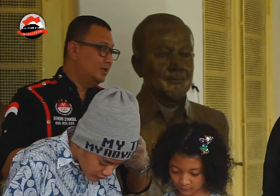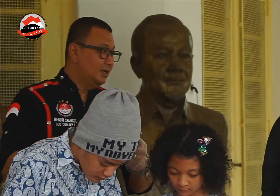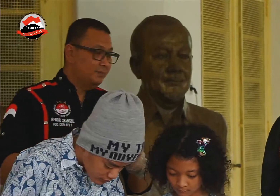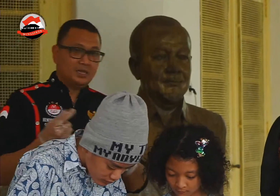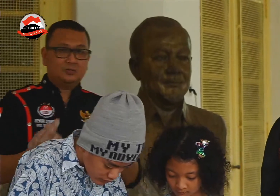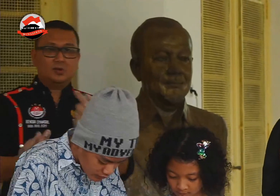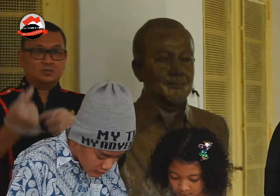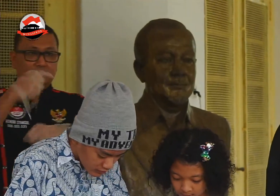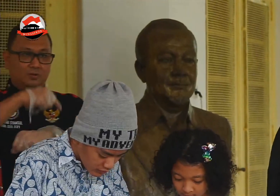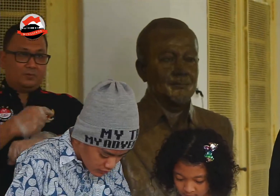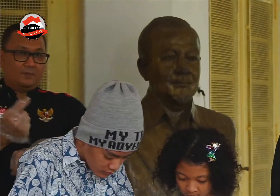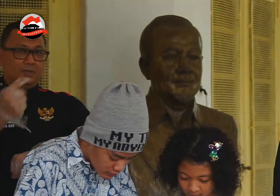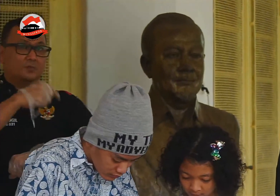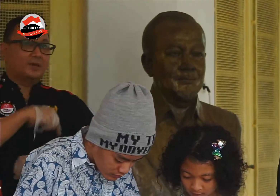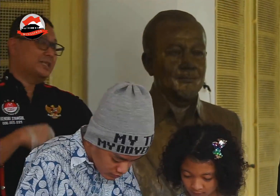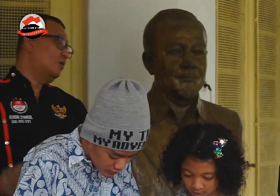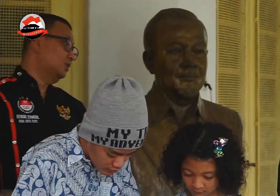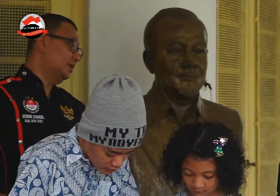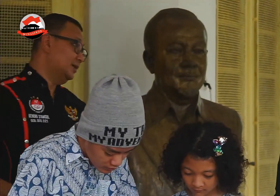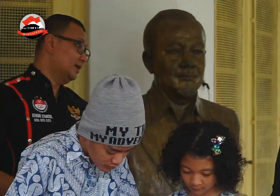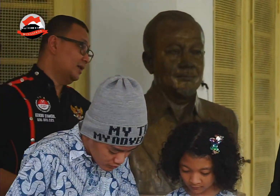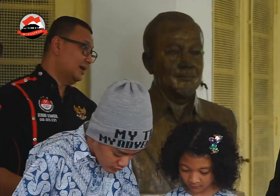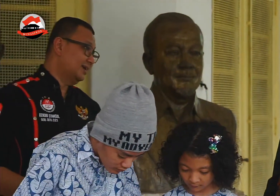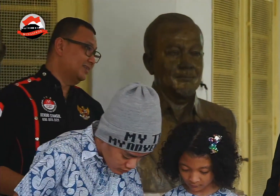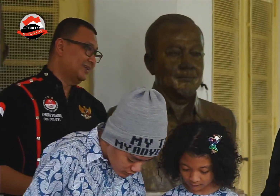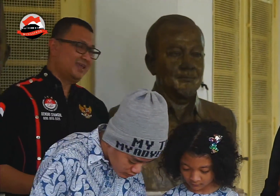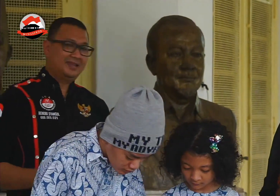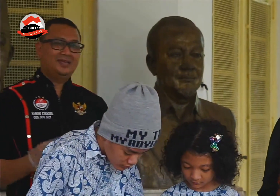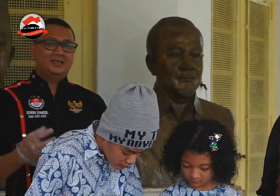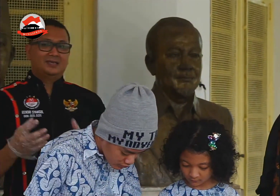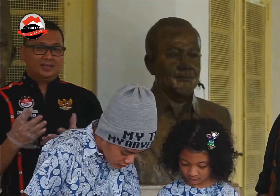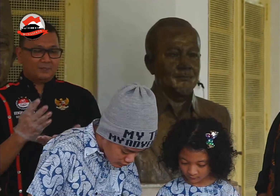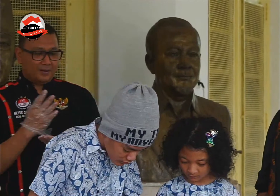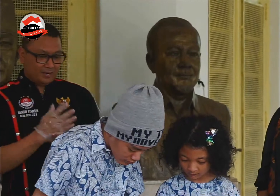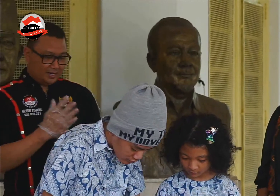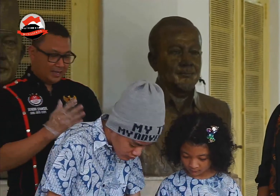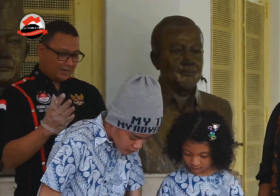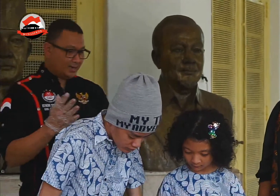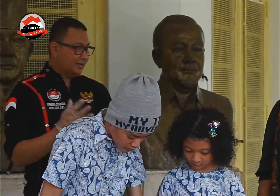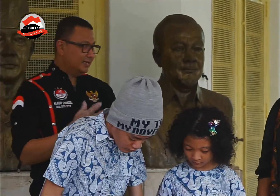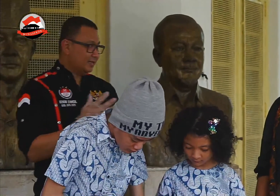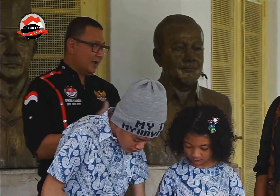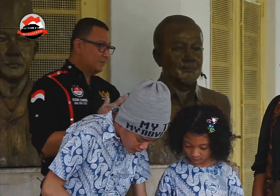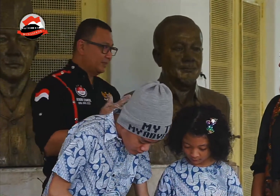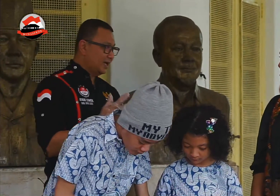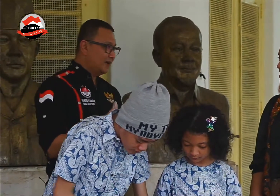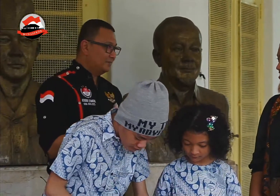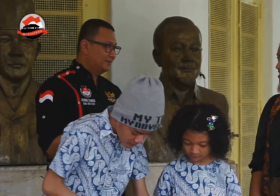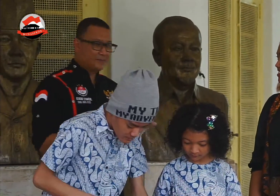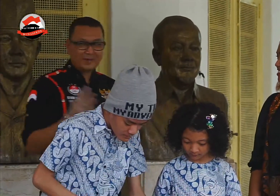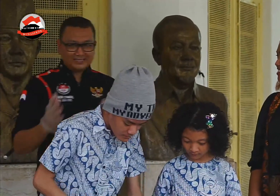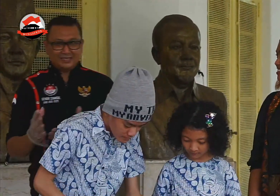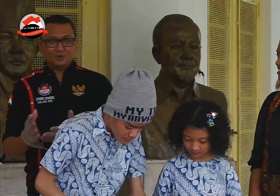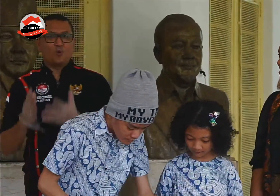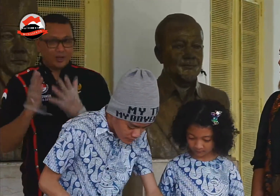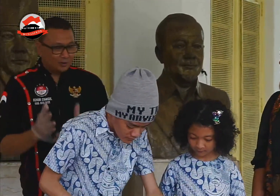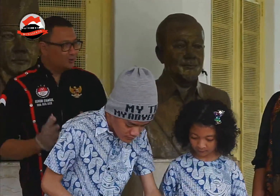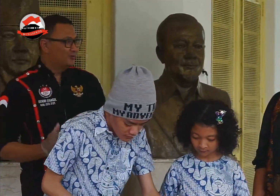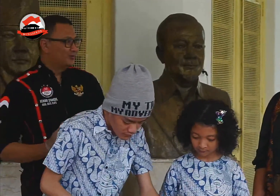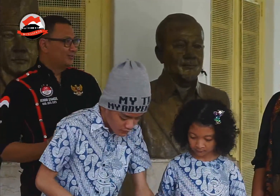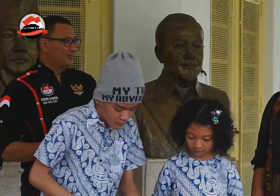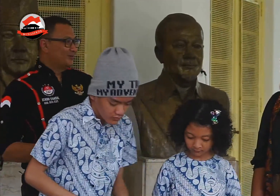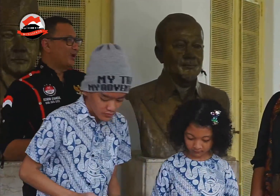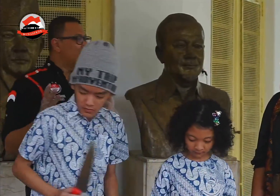minyak. Minyak itu langsung lompat-lompat takutnya. Betul. Nah, ini jadi pelan-pelan diajarkannya tahap demi tahap. Yang pasti kue